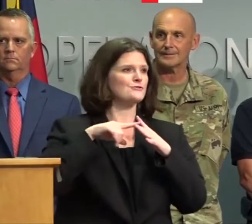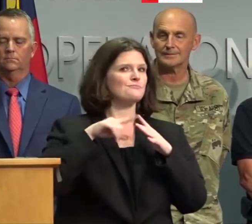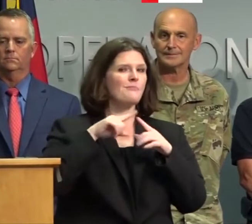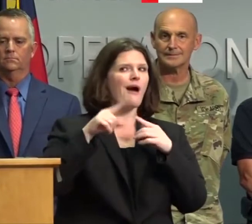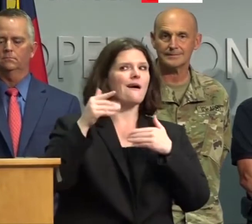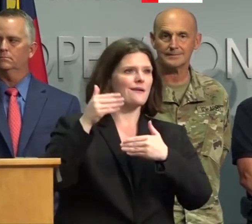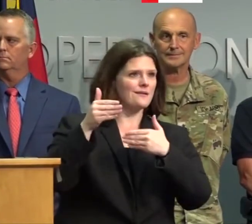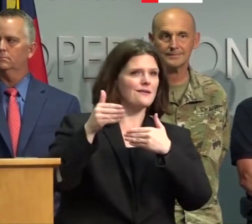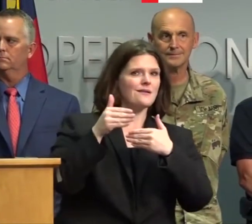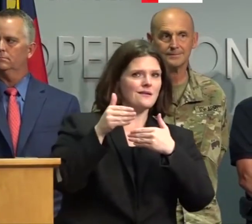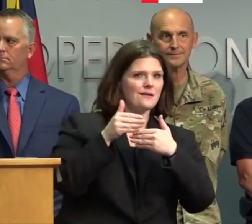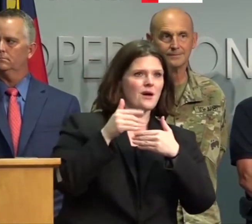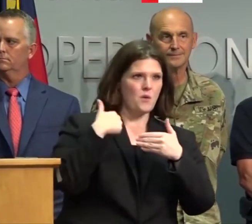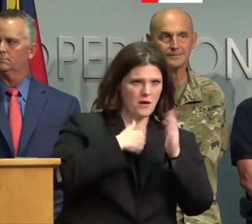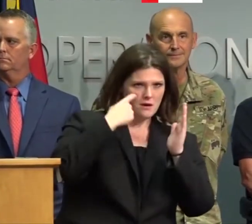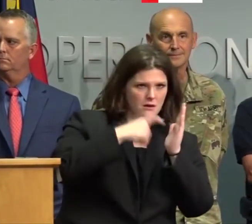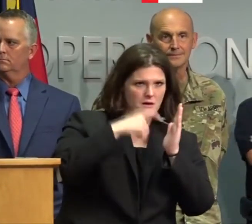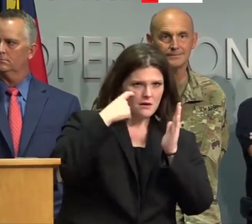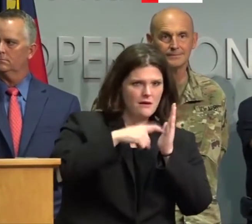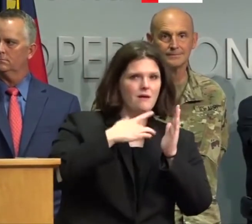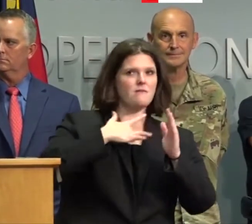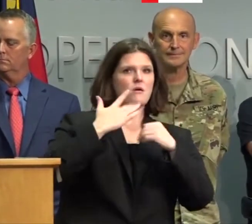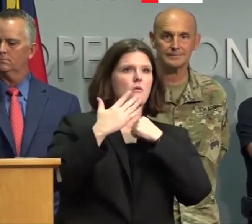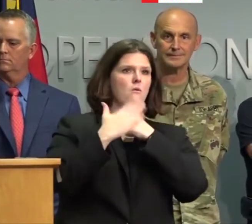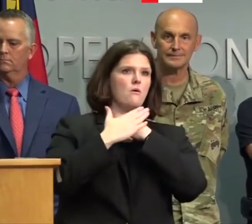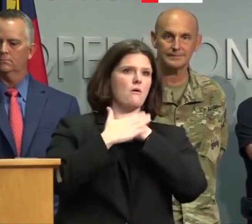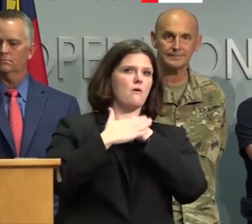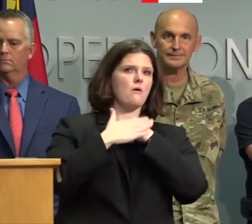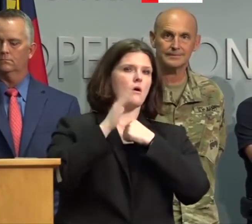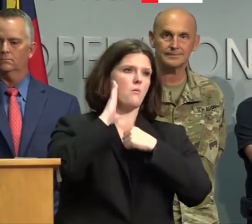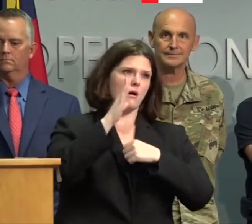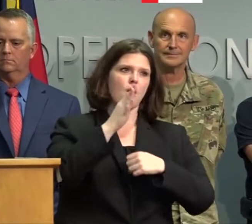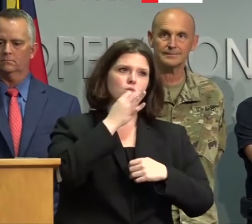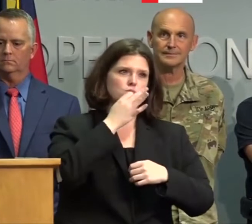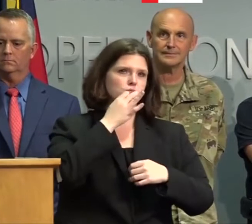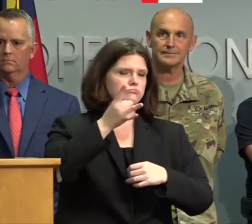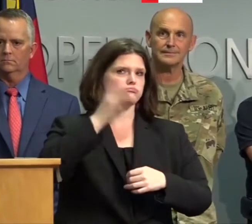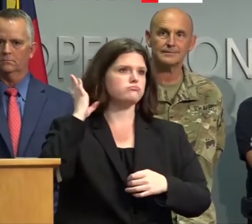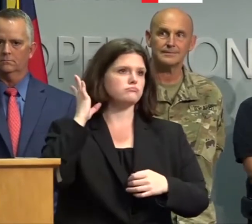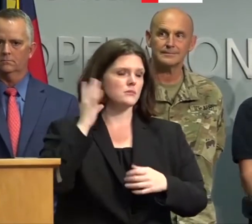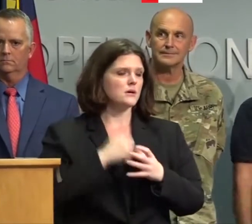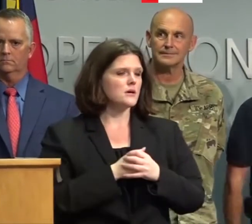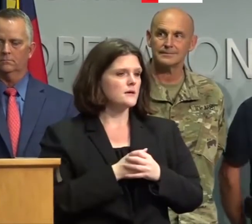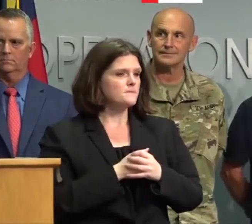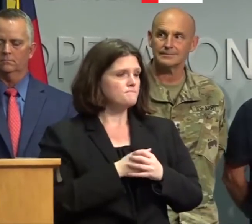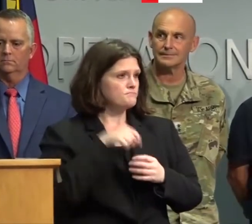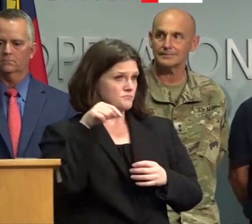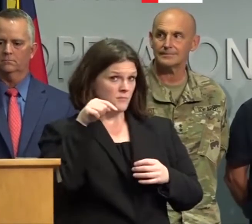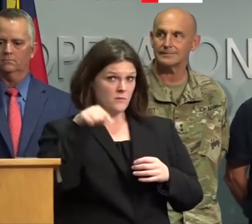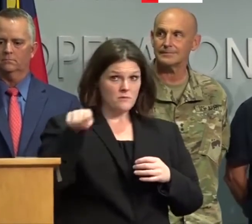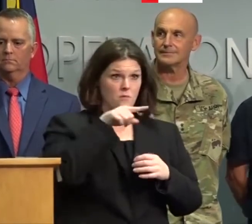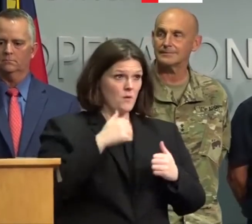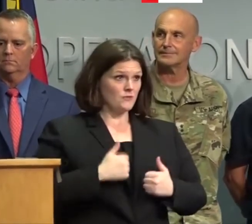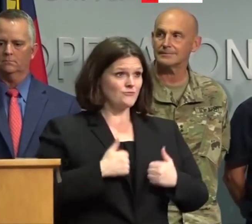ယ်။ဒါ့အပြင်အဲဒီမုန်တိုင်းဟာကြောက်မက်ဖွယ်ရေကြီးရေလျှံမှုတွေကိုဖြစ်ပေါ်စေနိုင်ပြီးအဲဒီမုန်တိုင်းကြောင့်လူအများပြားသေဆုံးနိုင်ပွဲရှိကြောင်းလည်းတိုတင်သ